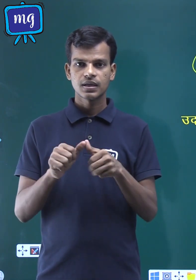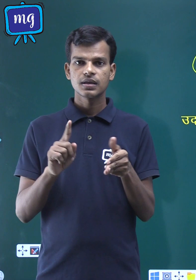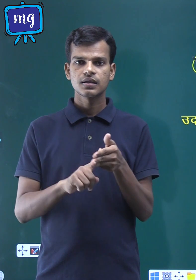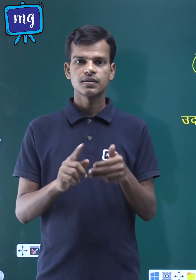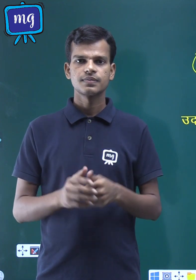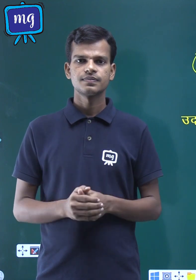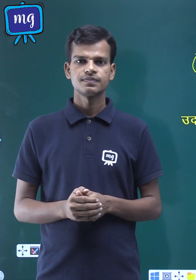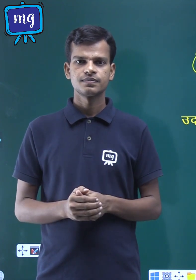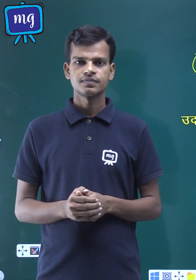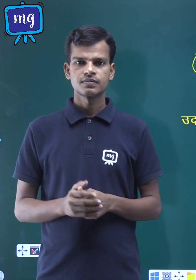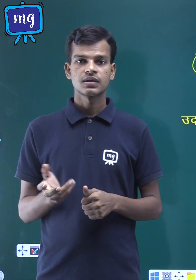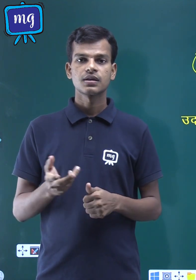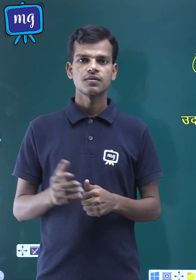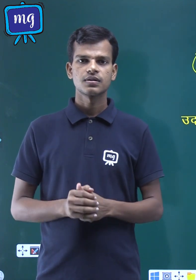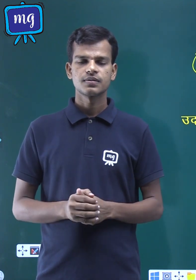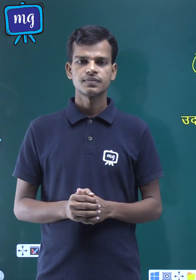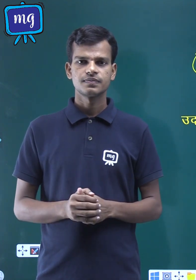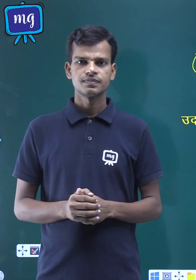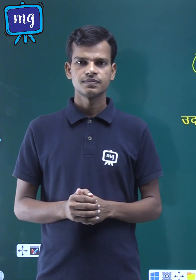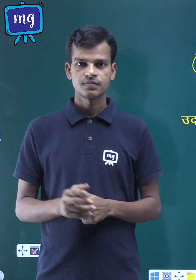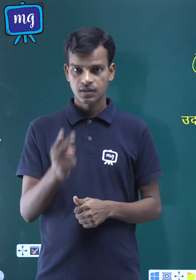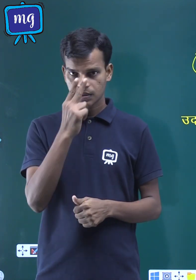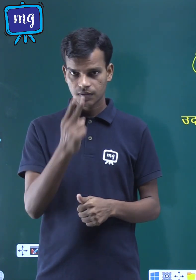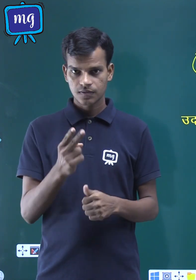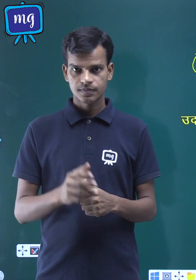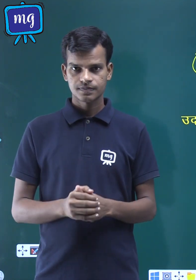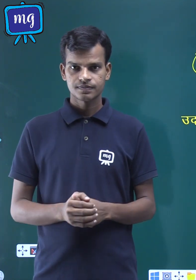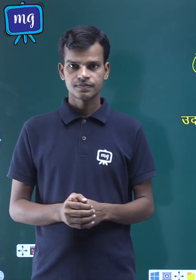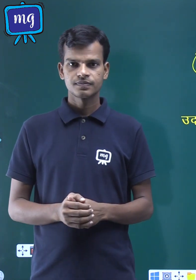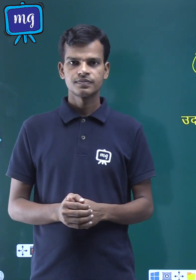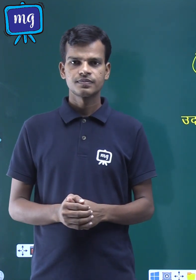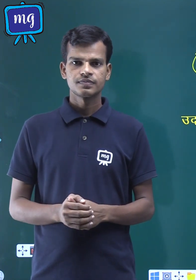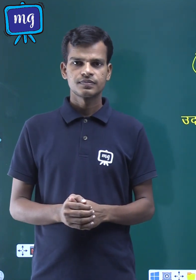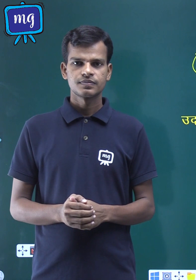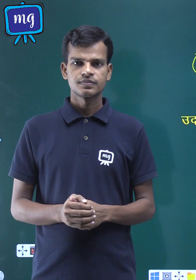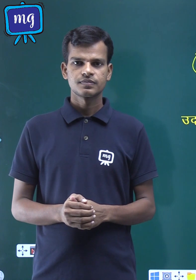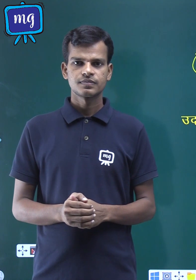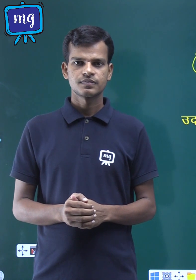व्यंजक क्या होता है? देखो,